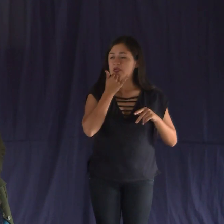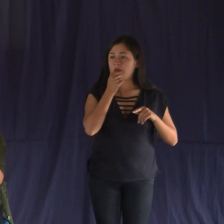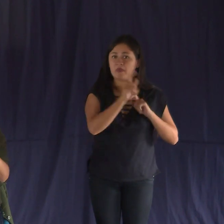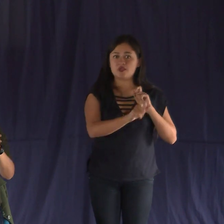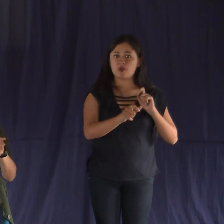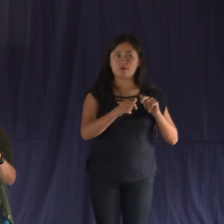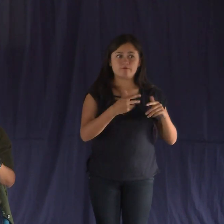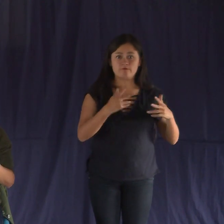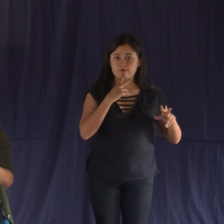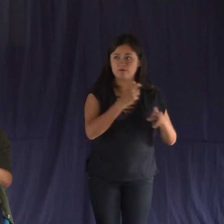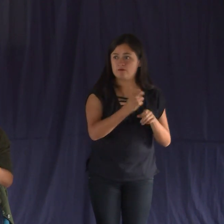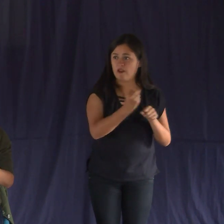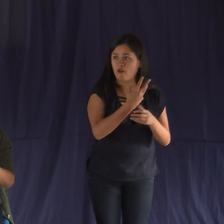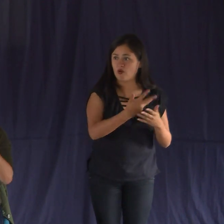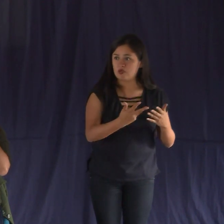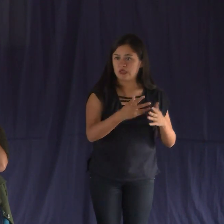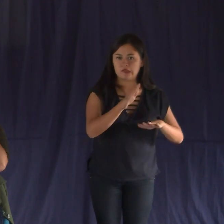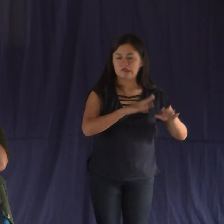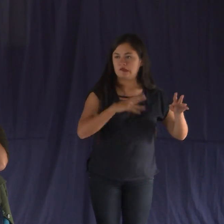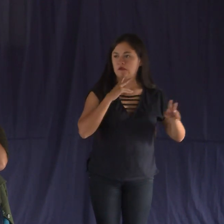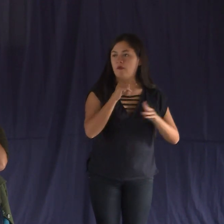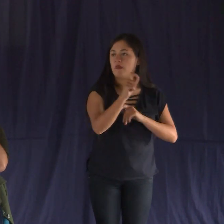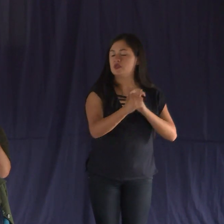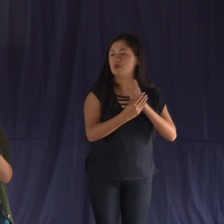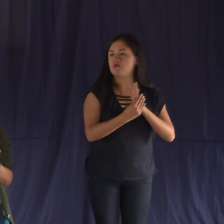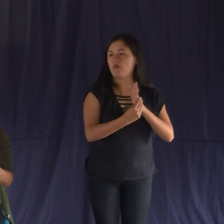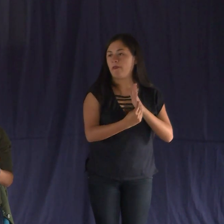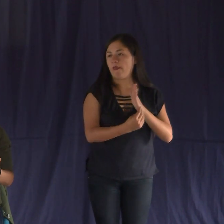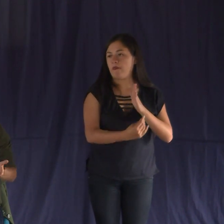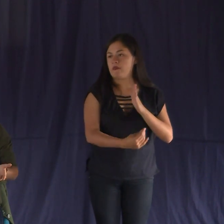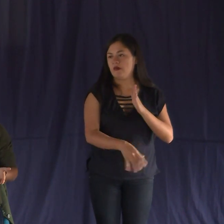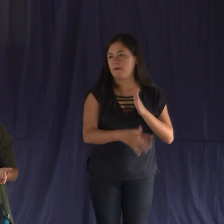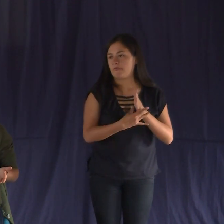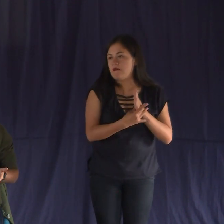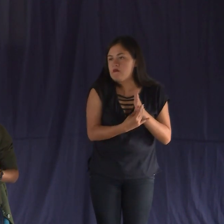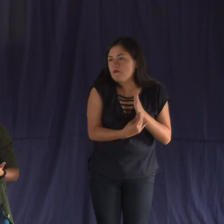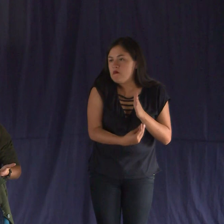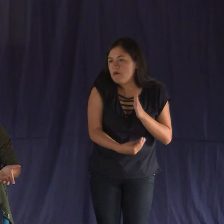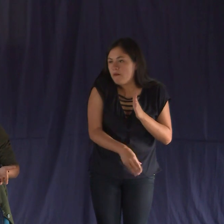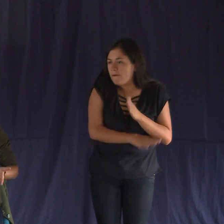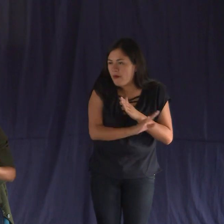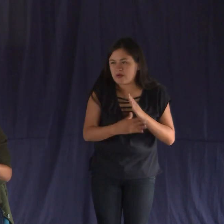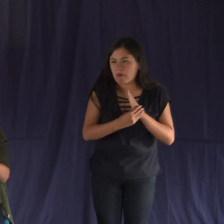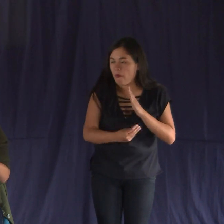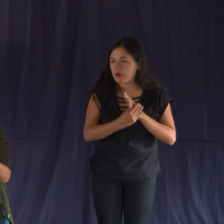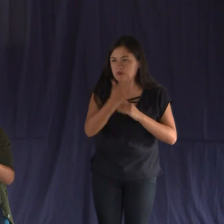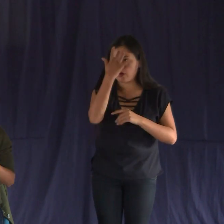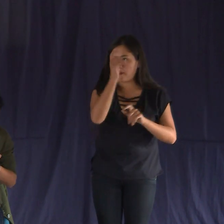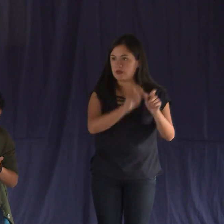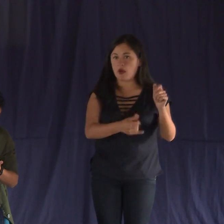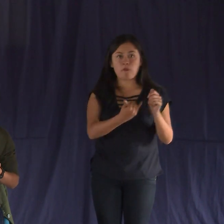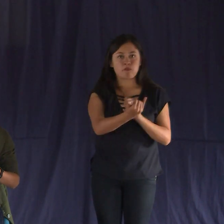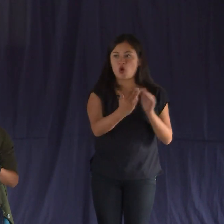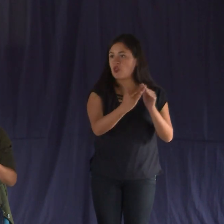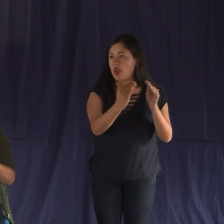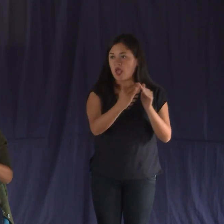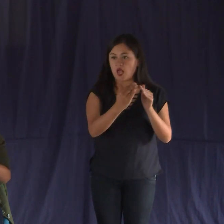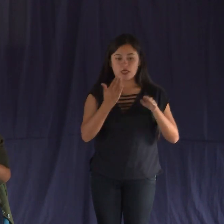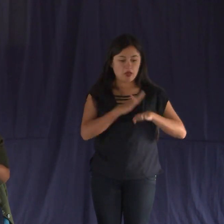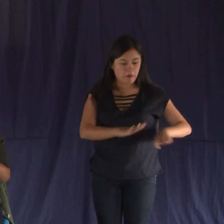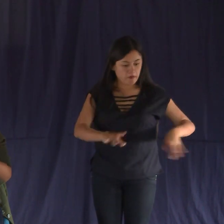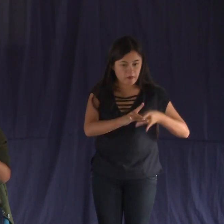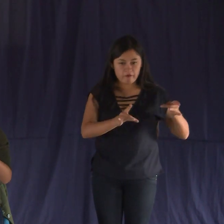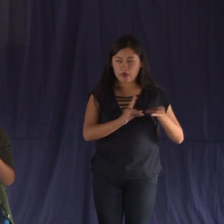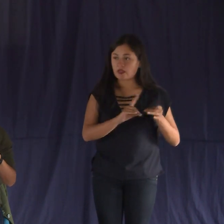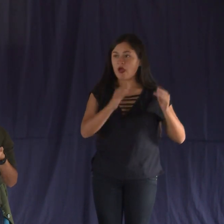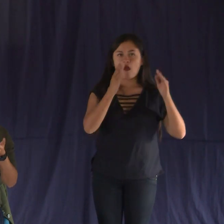cuando uno ya los pone con los, los indicadores de pobreza, pues claro, son pobres porque no tienen la casa baldocinada, porque no